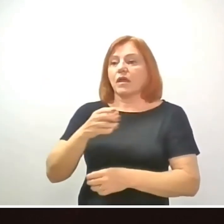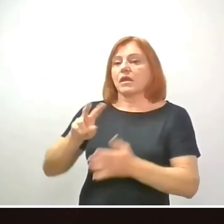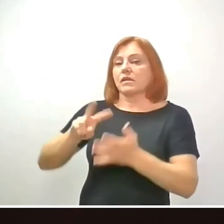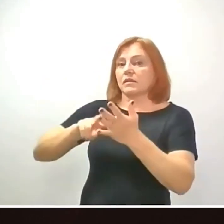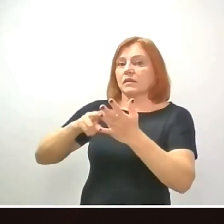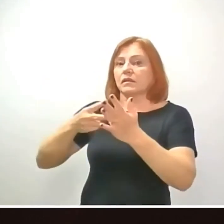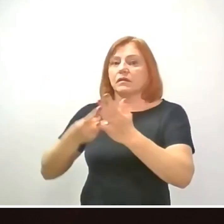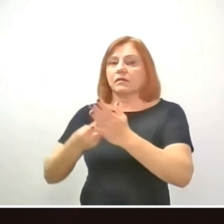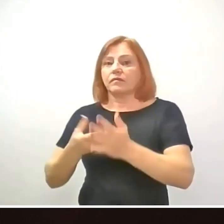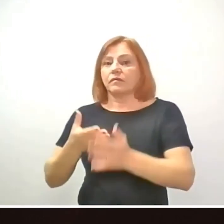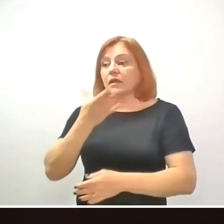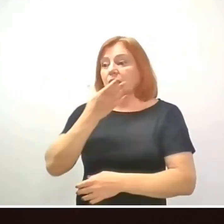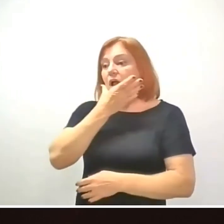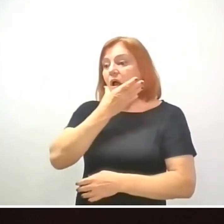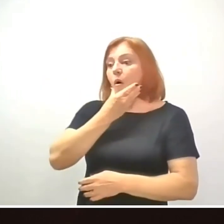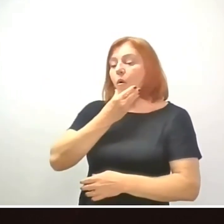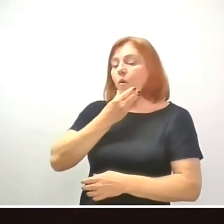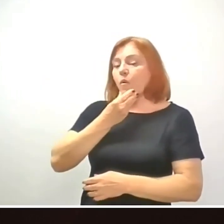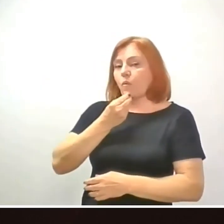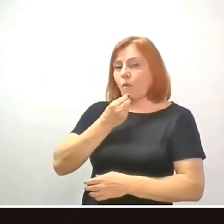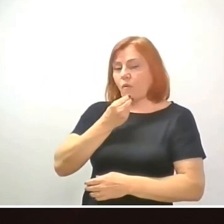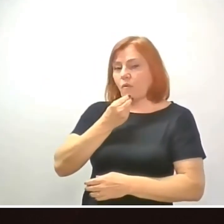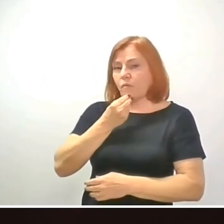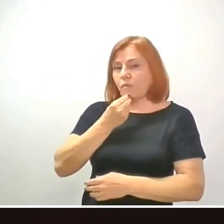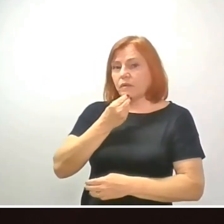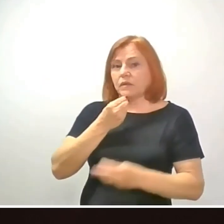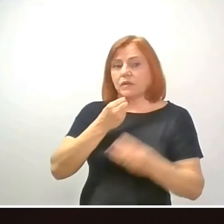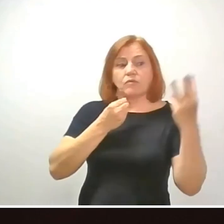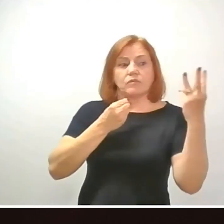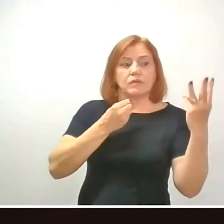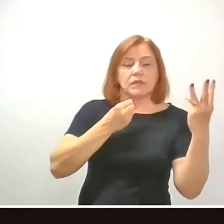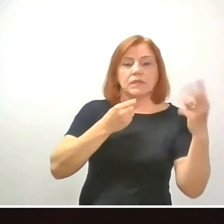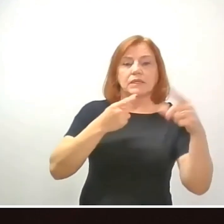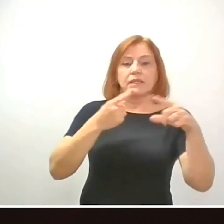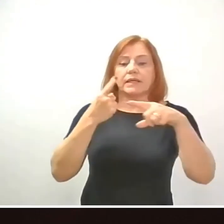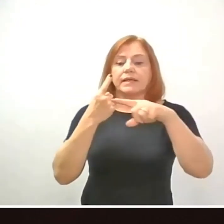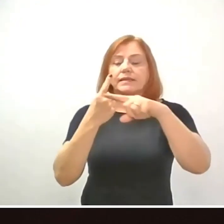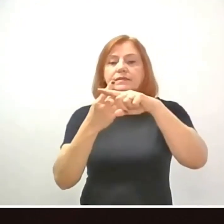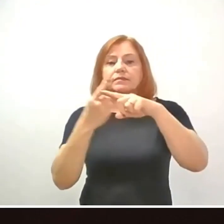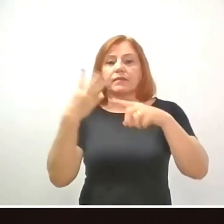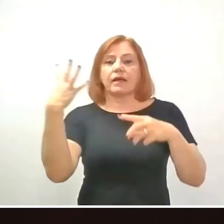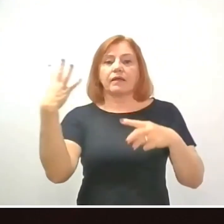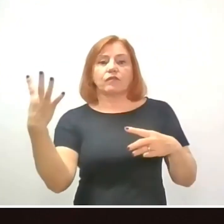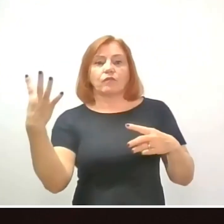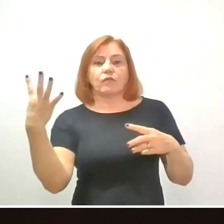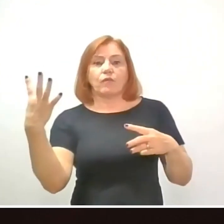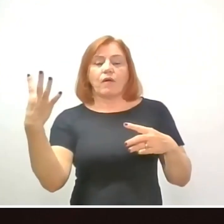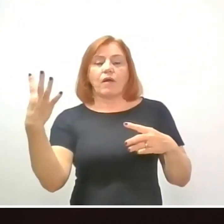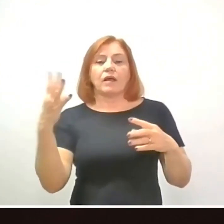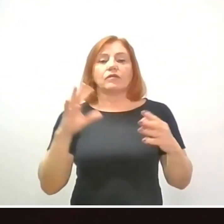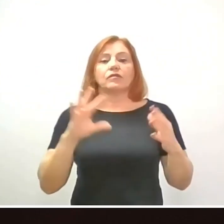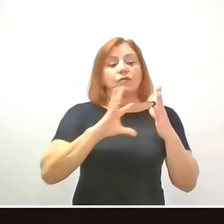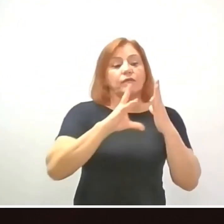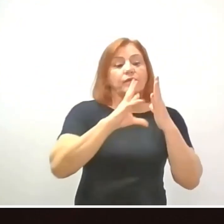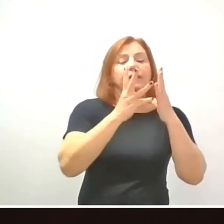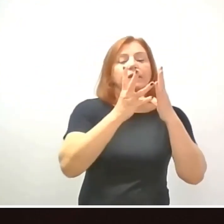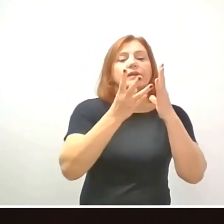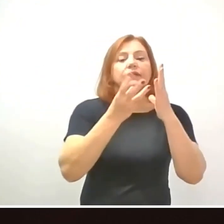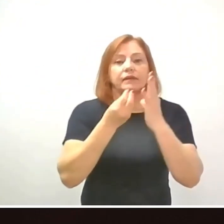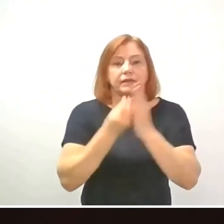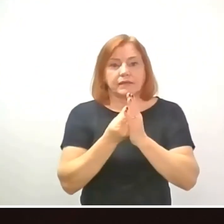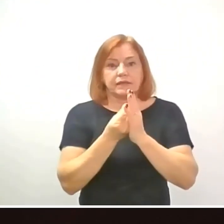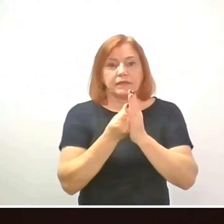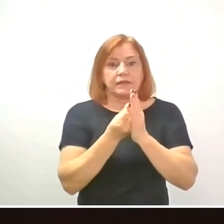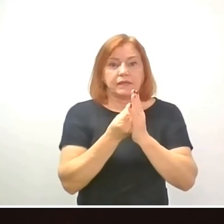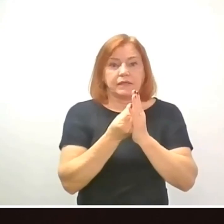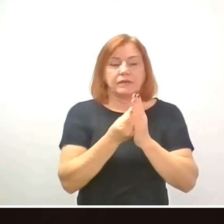4 mais 3, isso é a igreja. Mas eu diria mais ainda, eu diria assim, o plano de Deus é